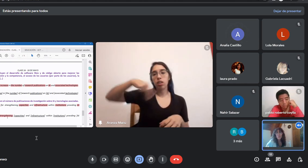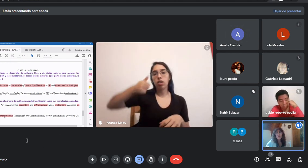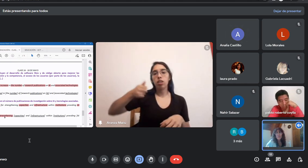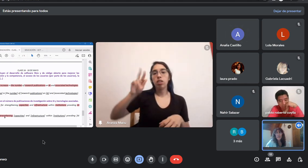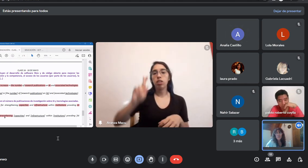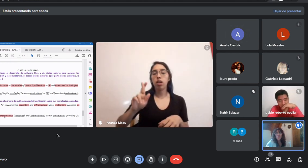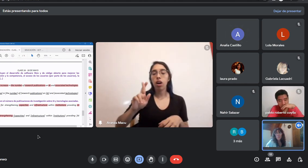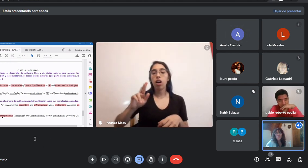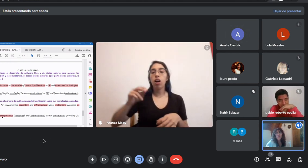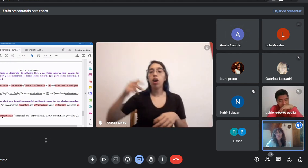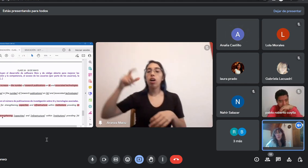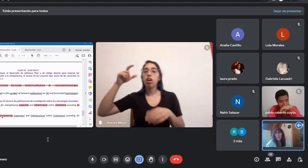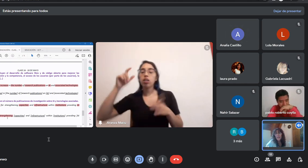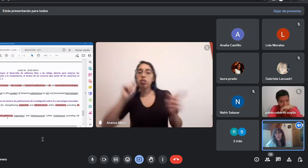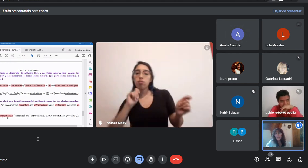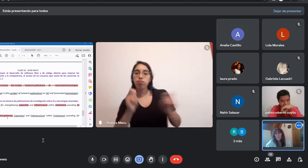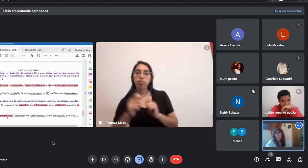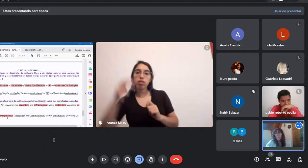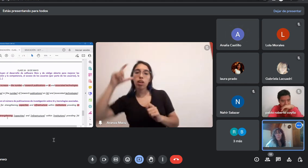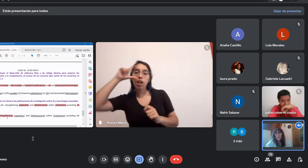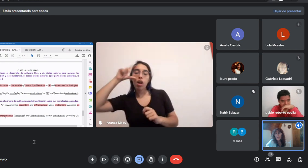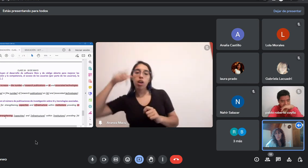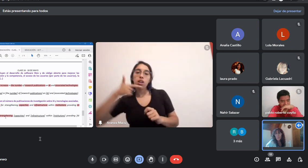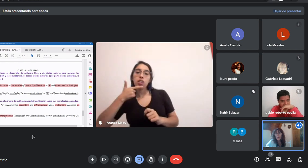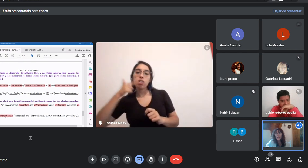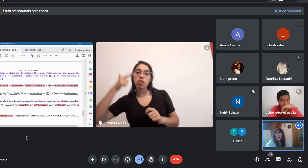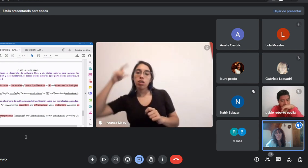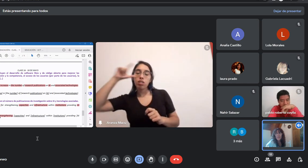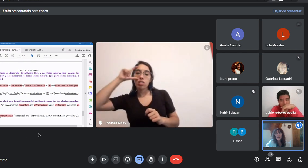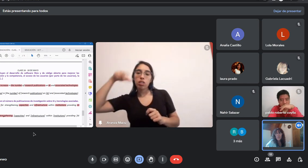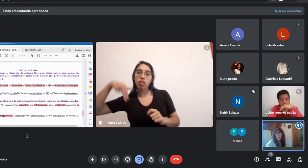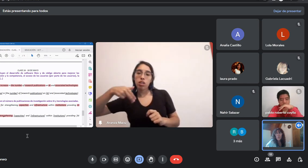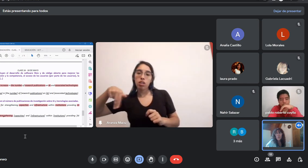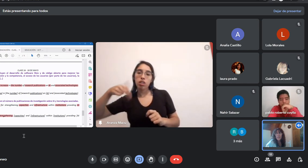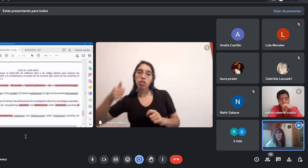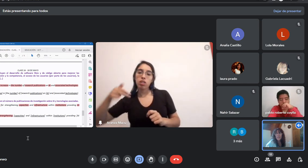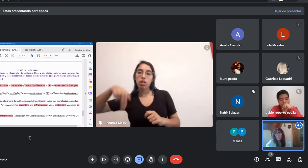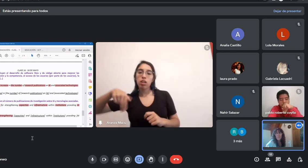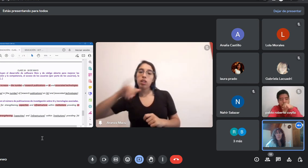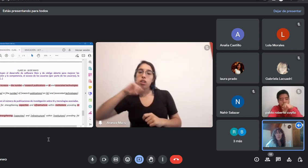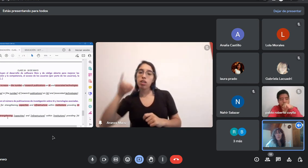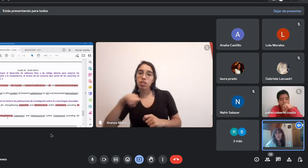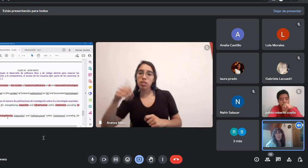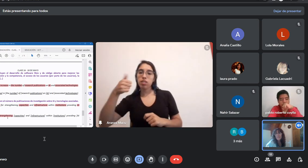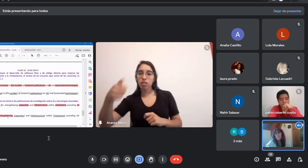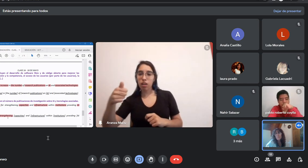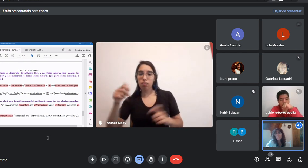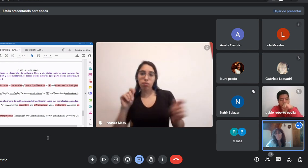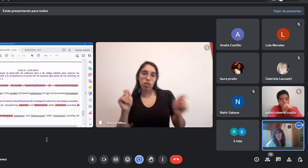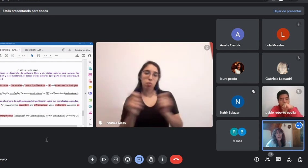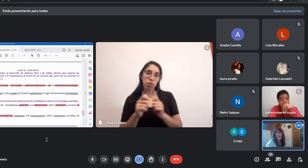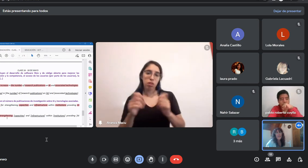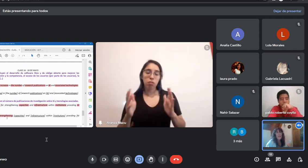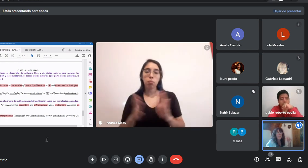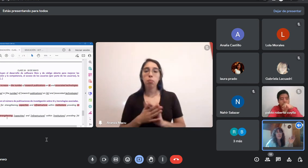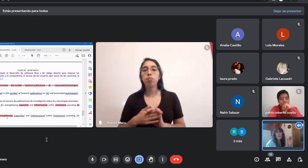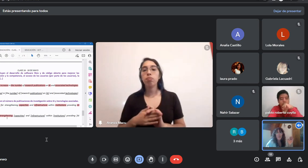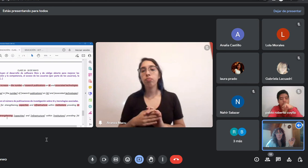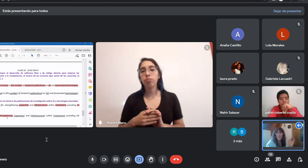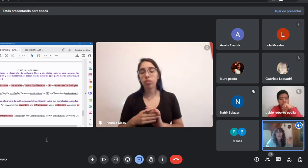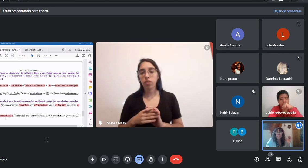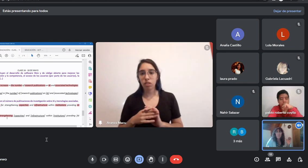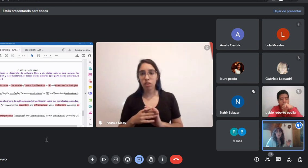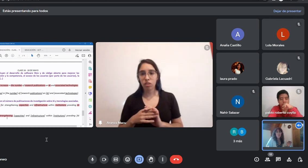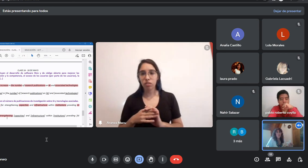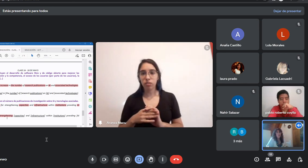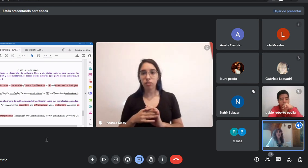Entonces, yo en este caso lo puse afuera por eso, porque está afectado con el for y generalmente después